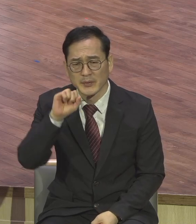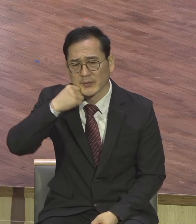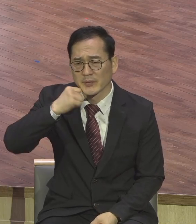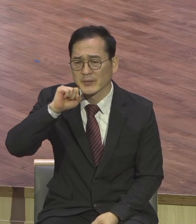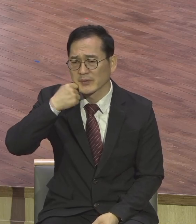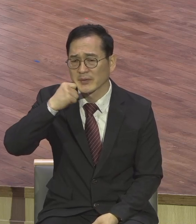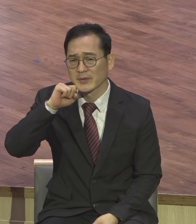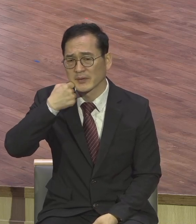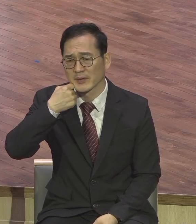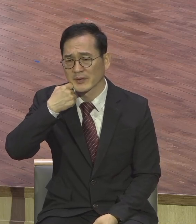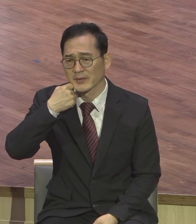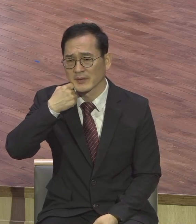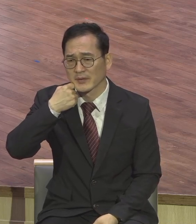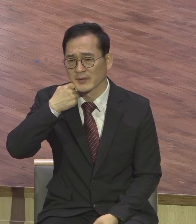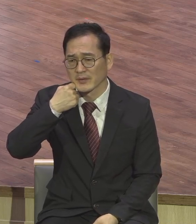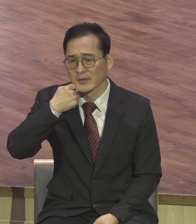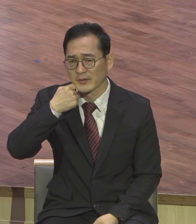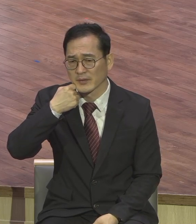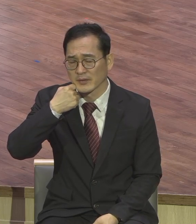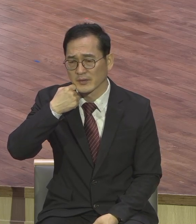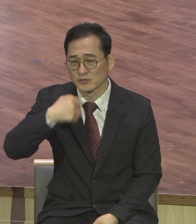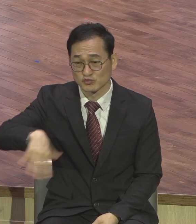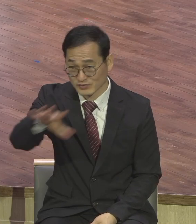우리가 어떻게 해요? 못해요.